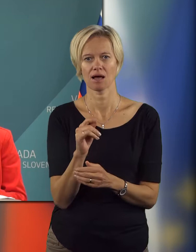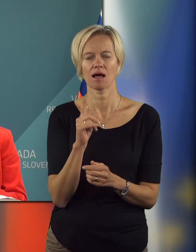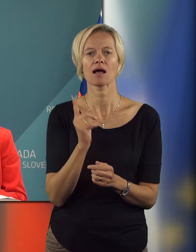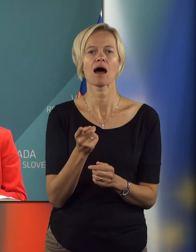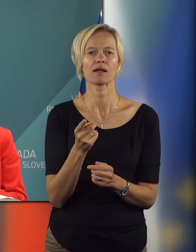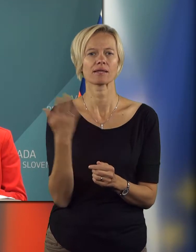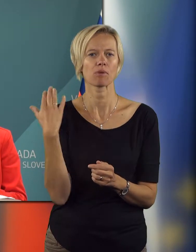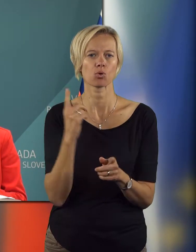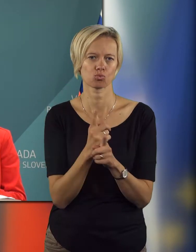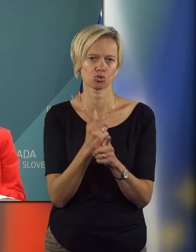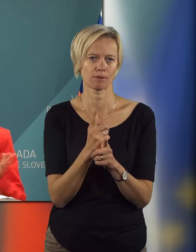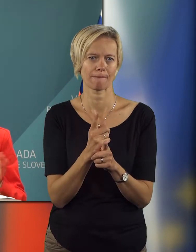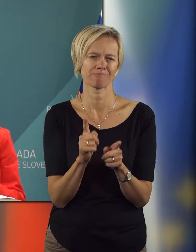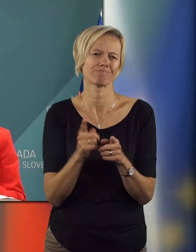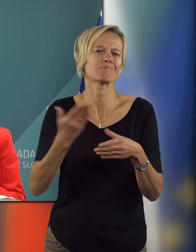bilo tudi